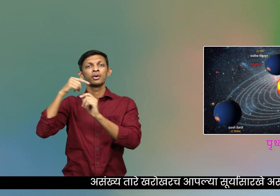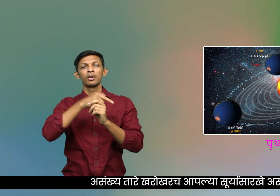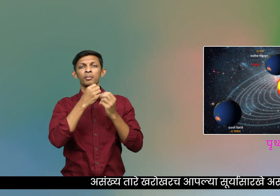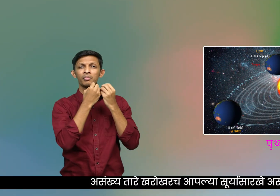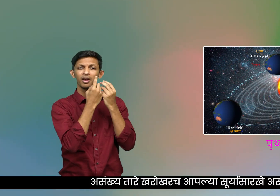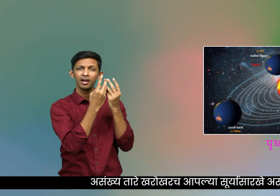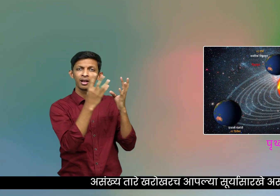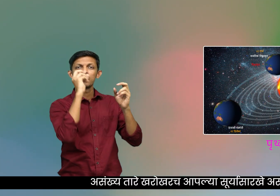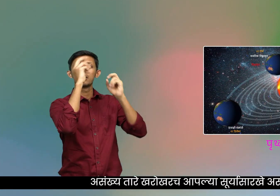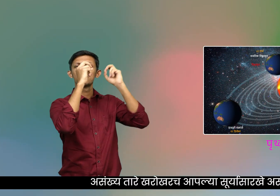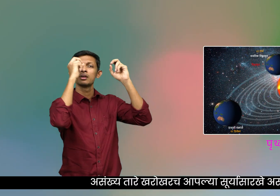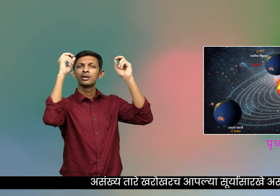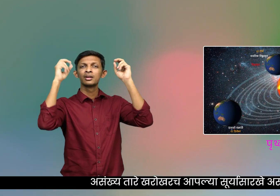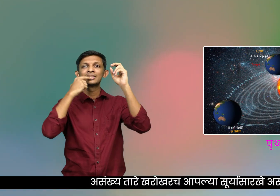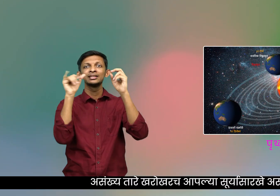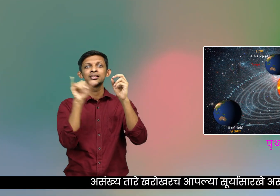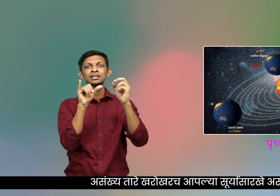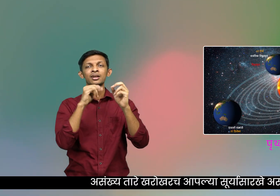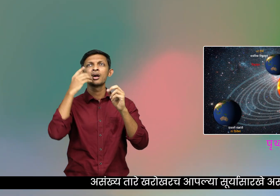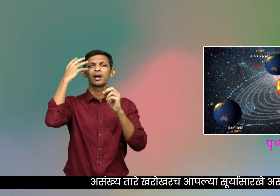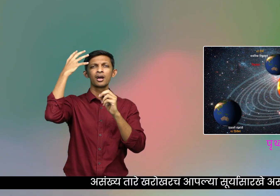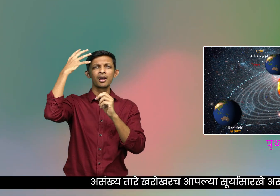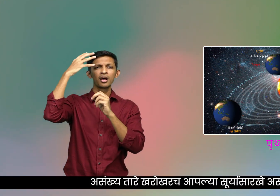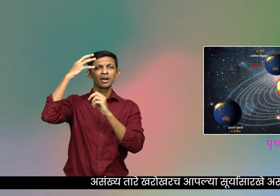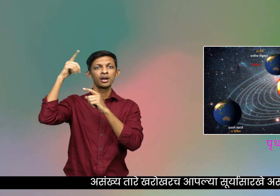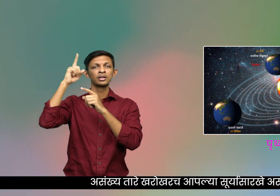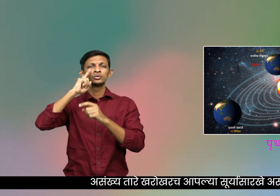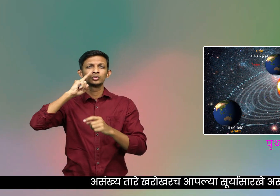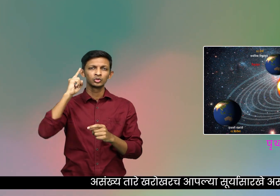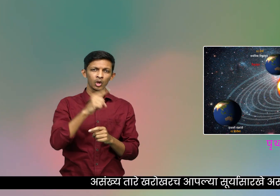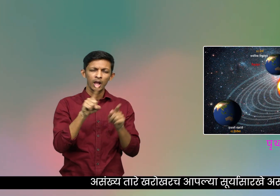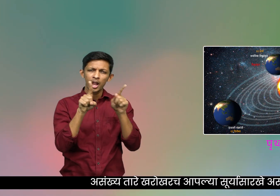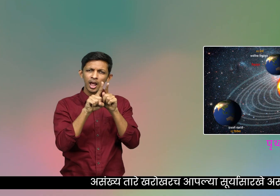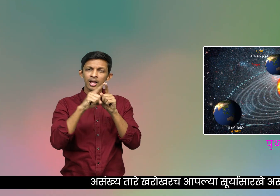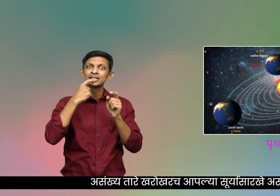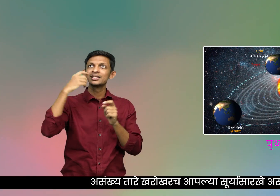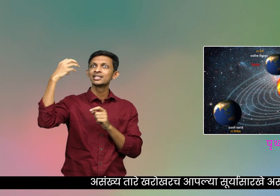असंख्य तारे खरोखरच आपल्या सूर्यासारखे असतात.